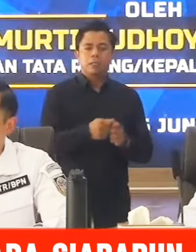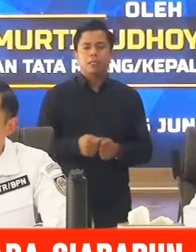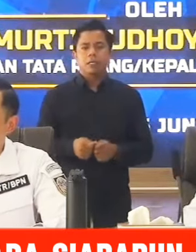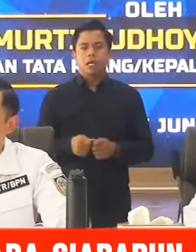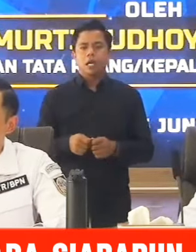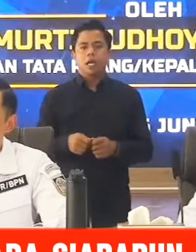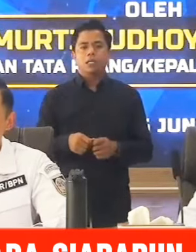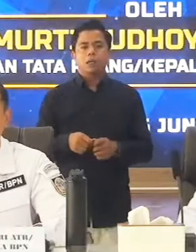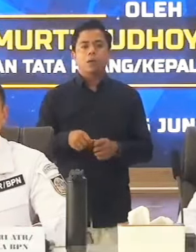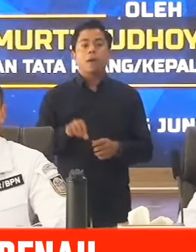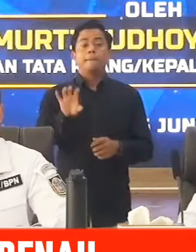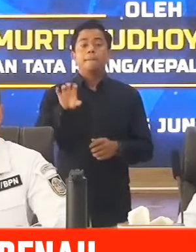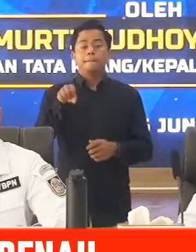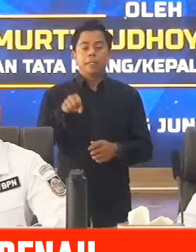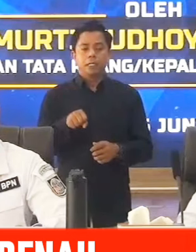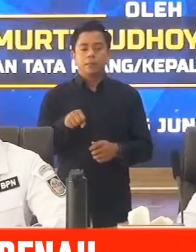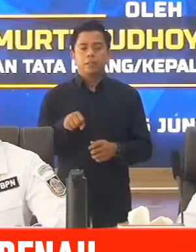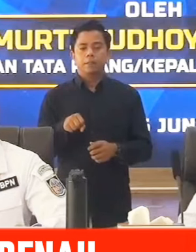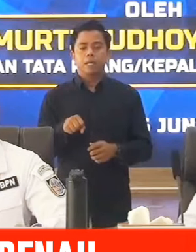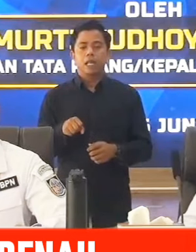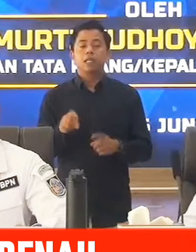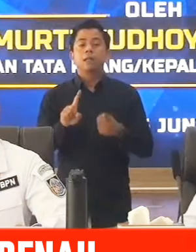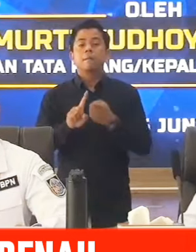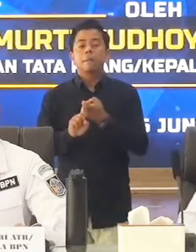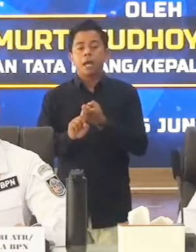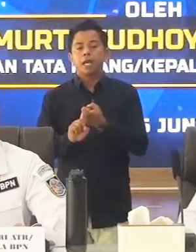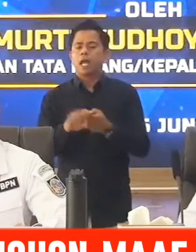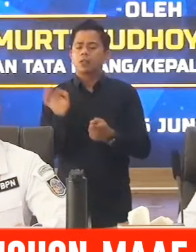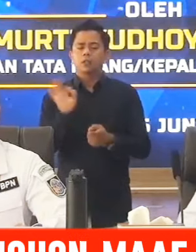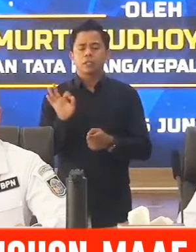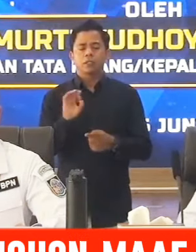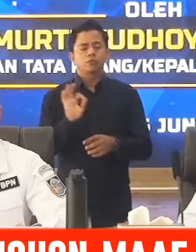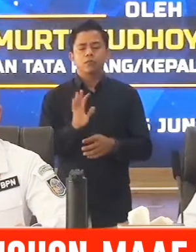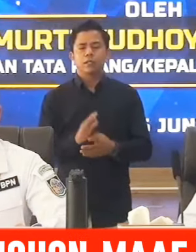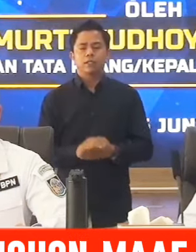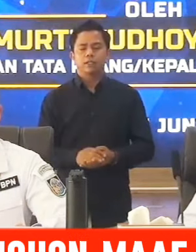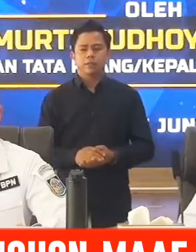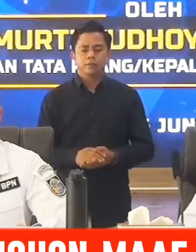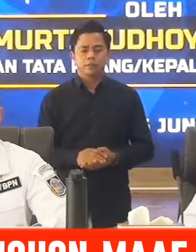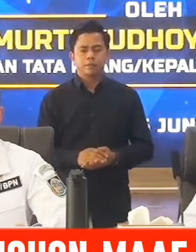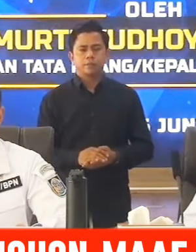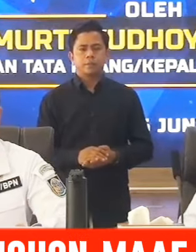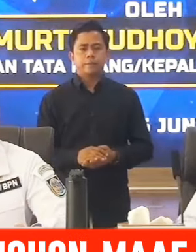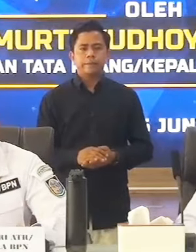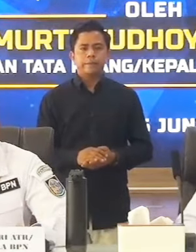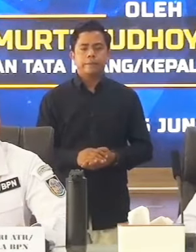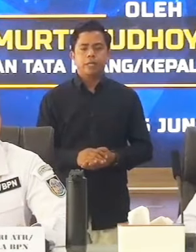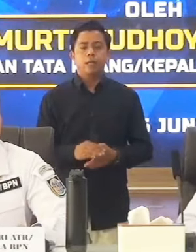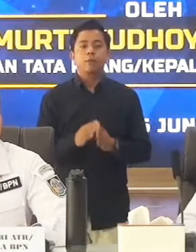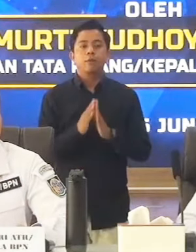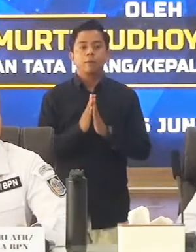dipinjamkan kepada siapapun yang tidak berwenang atau tidak berhak. Mohon maaf,